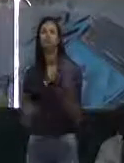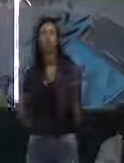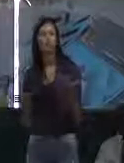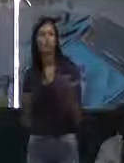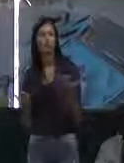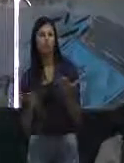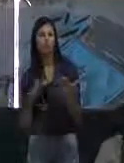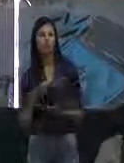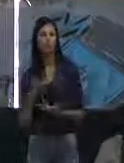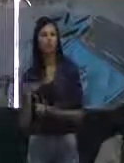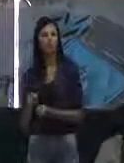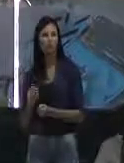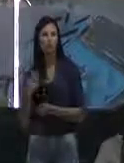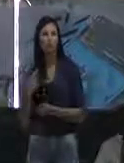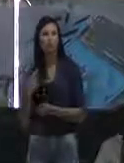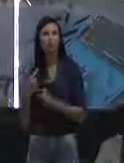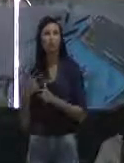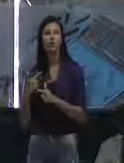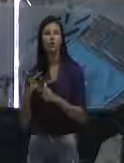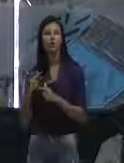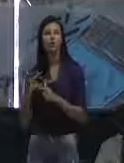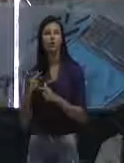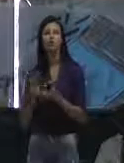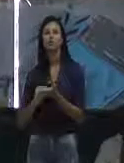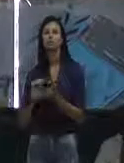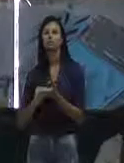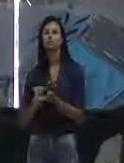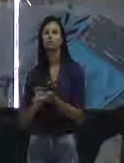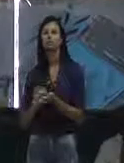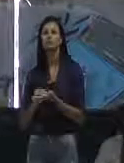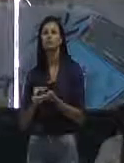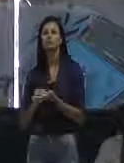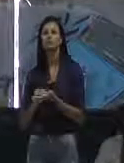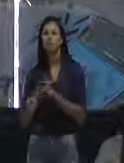mundo, ele é produto do desamor. A humanidade vive